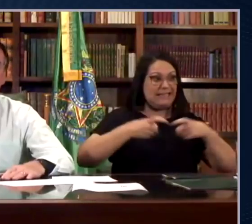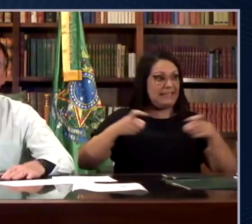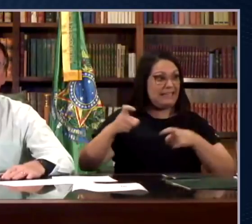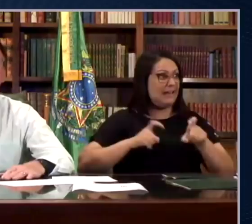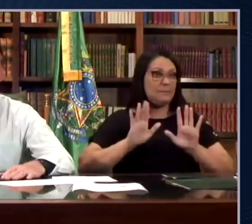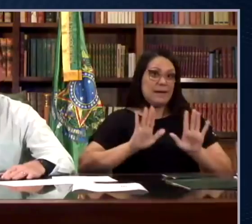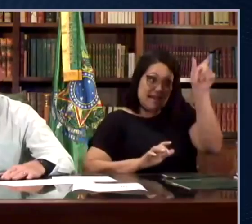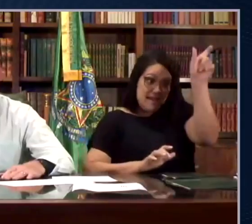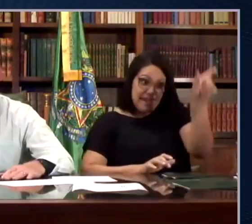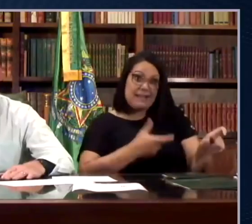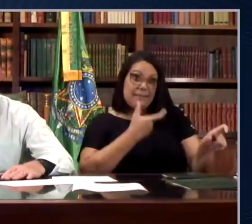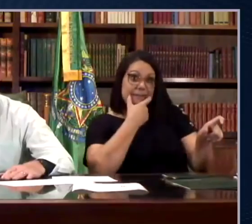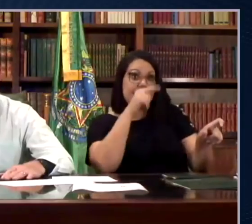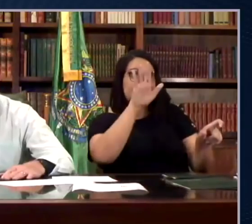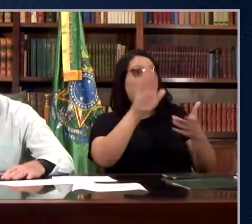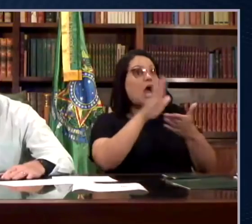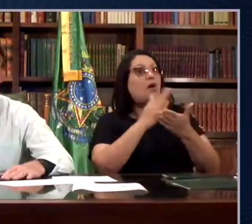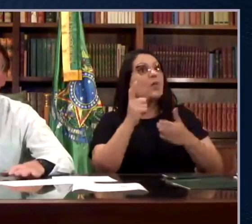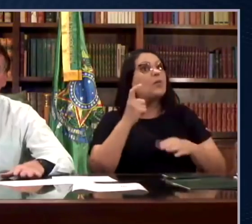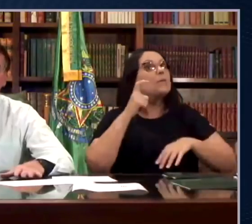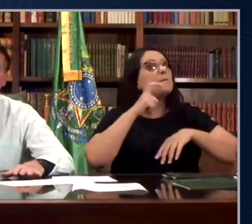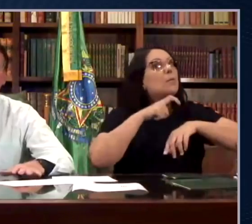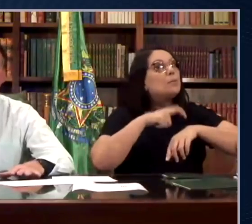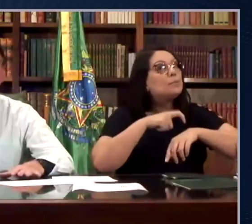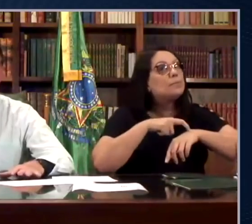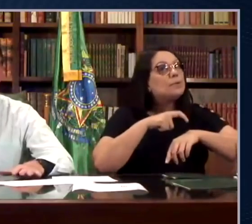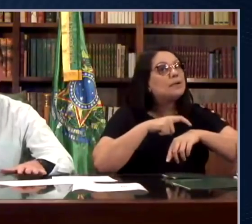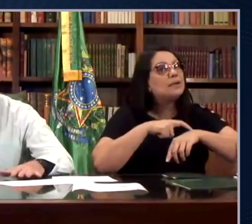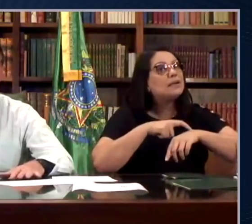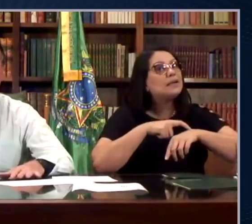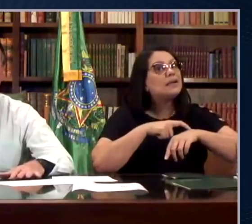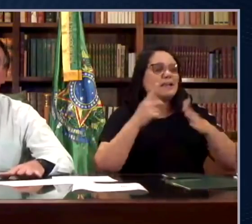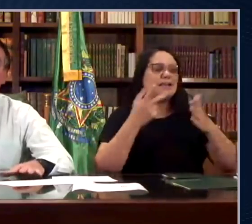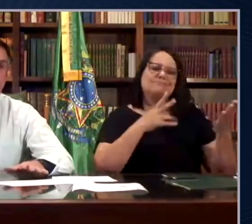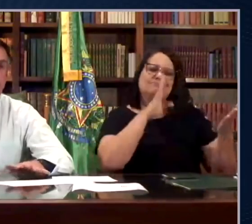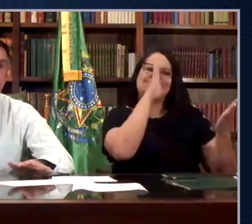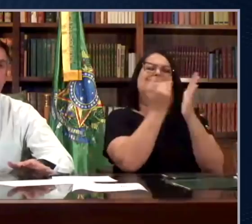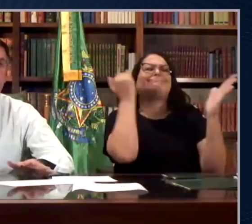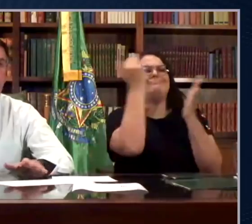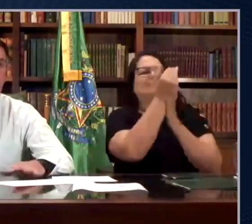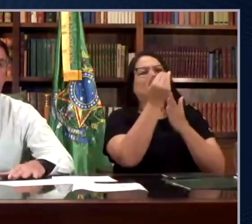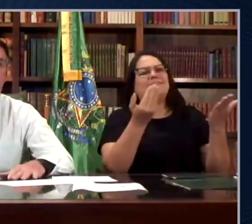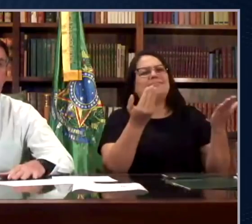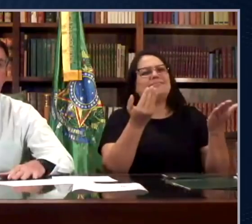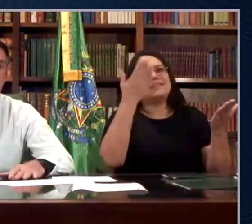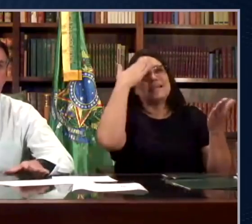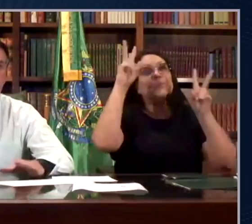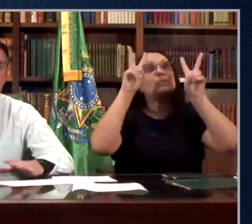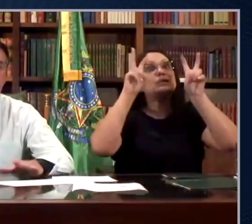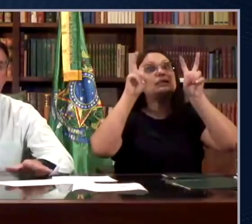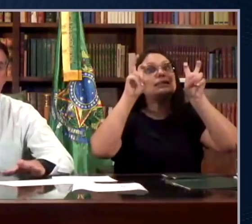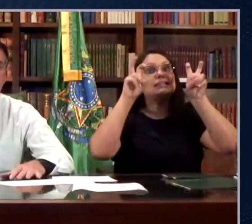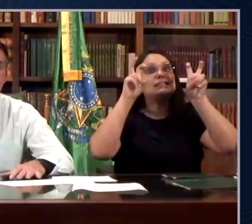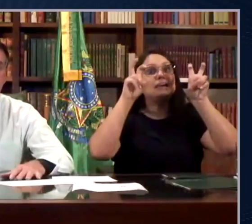Agora, ele é uma pessoa que, mas passada a guerra, em algum momento ele extrapolou. Ele sabe que tem uma hierarquia entre nós. Eu